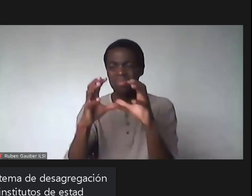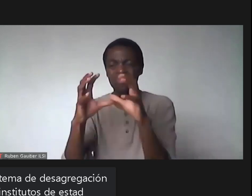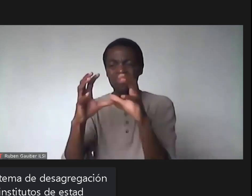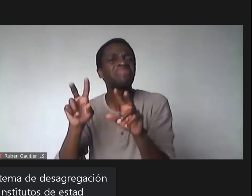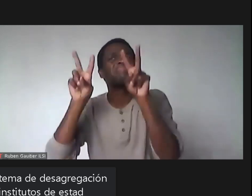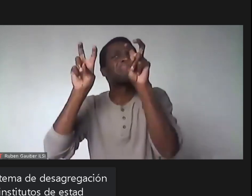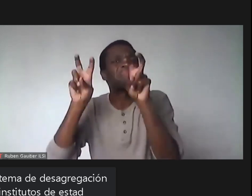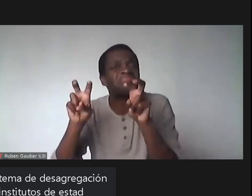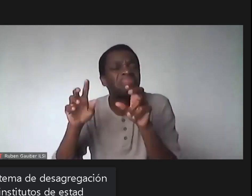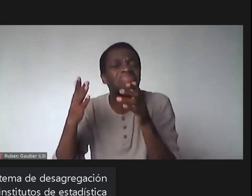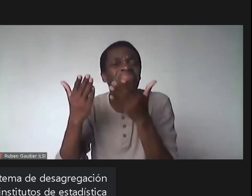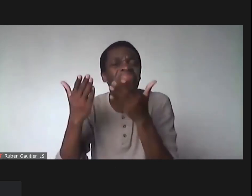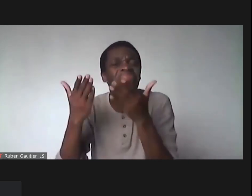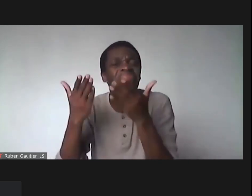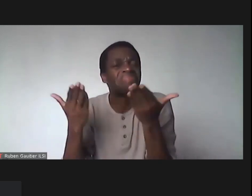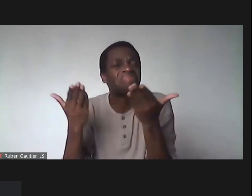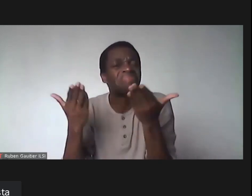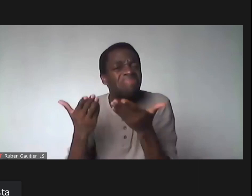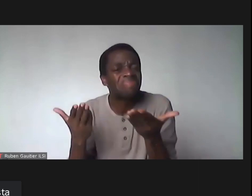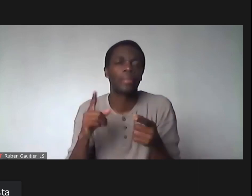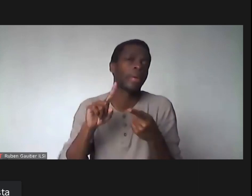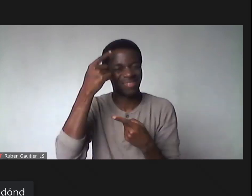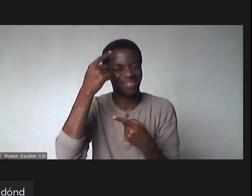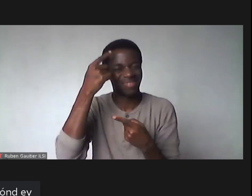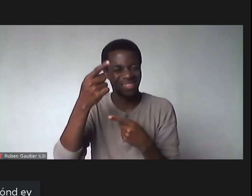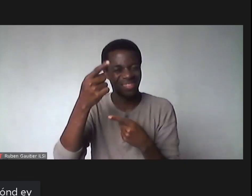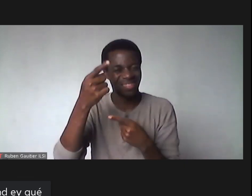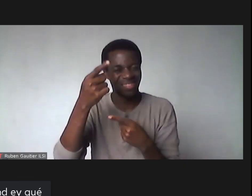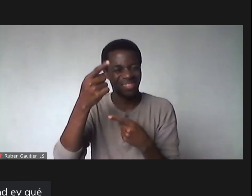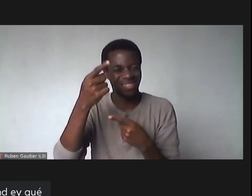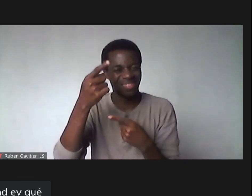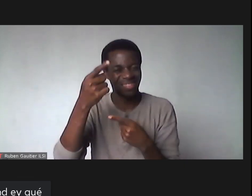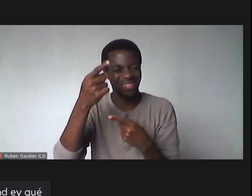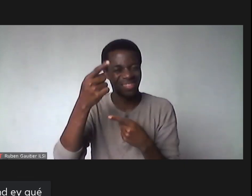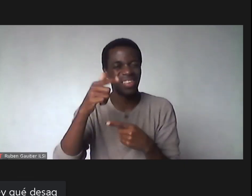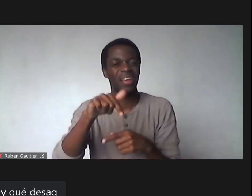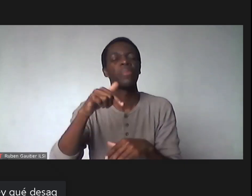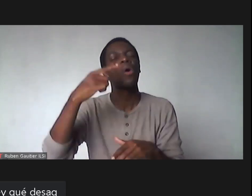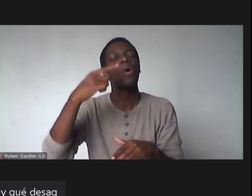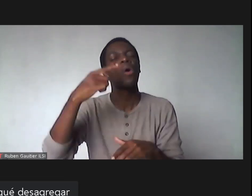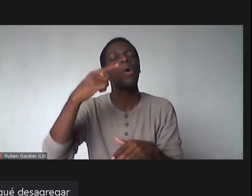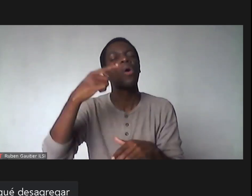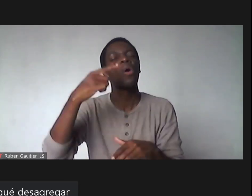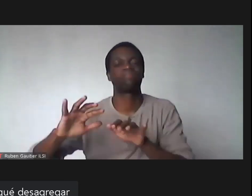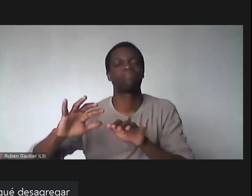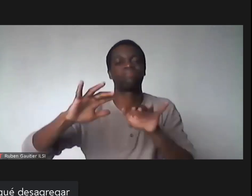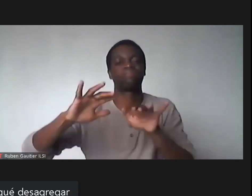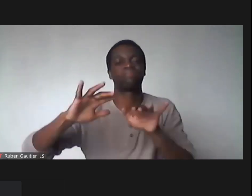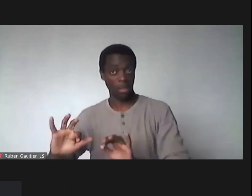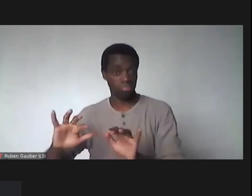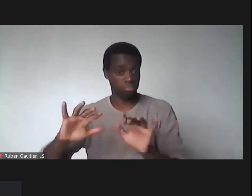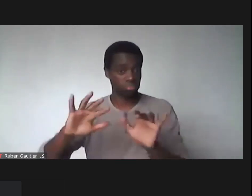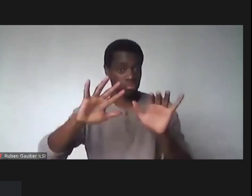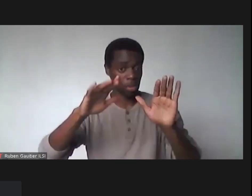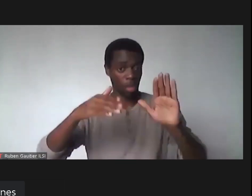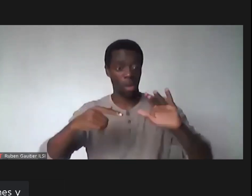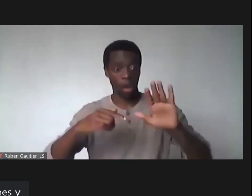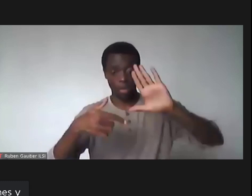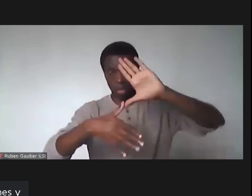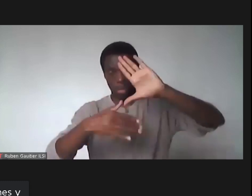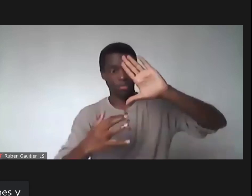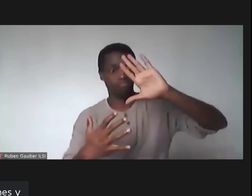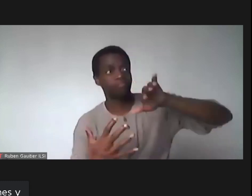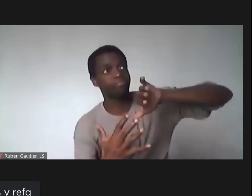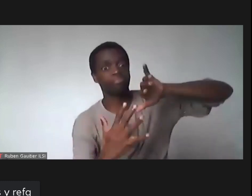de migración y refugio, personas con discapacidad, que migrantes o refugiadas, y es información que en